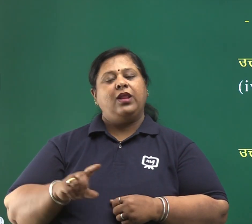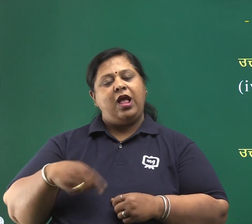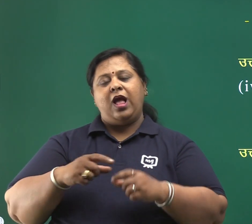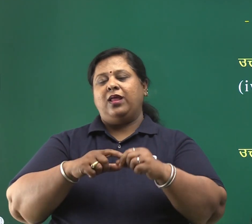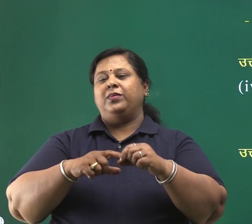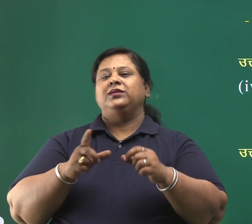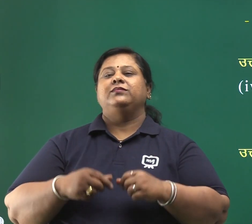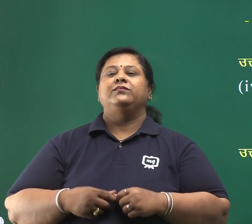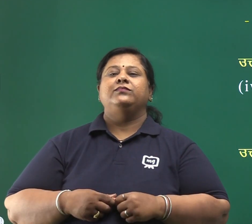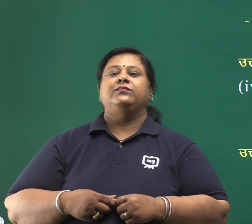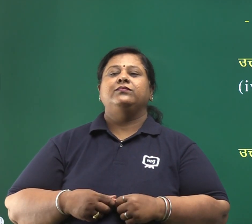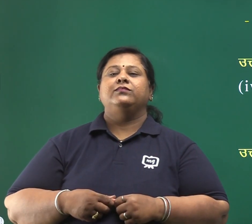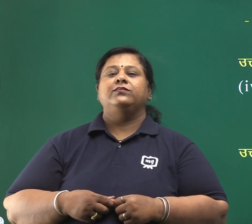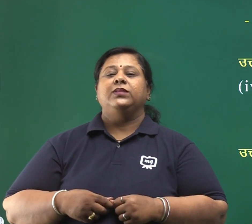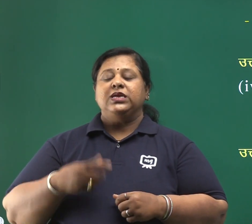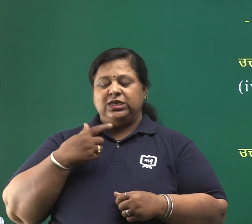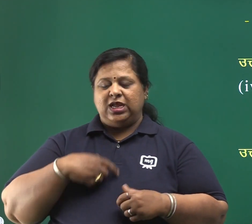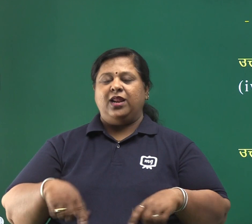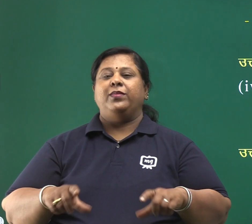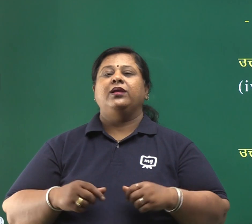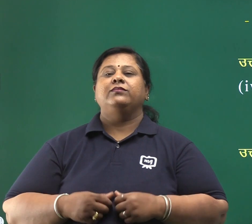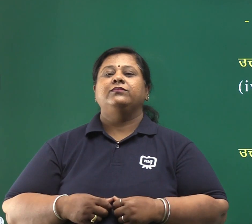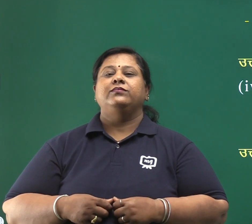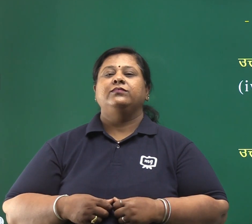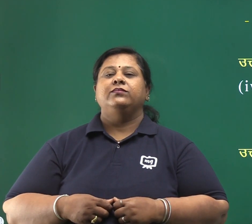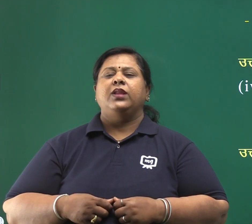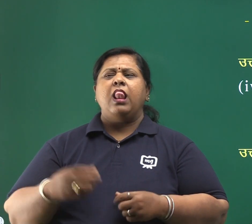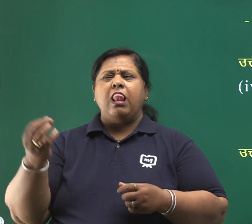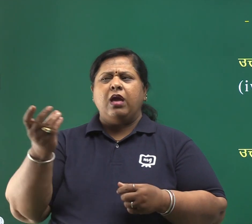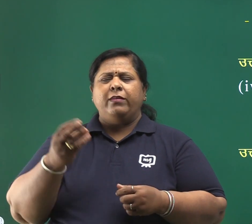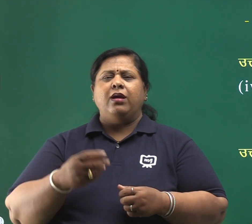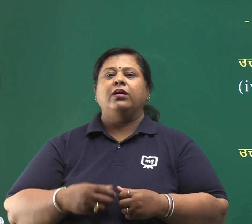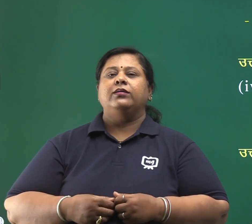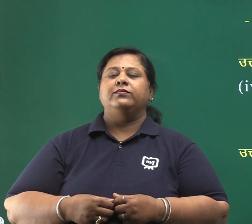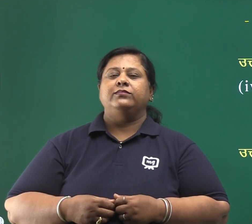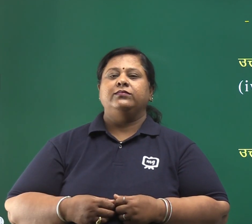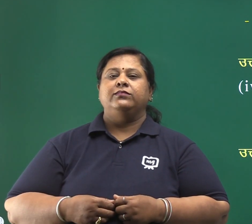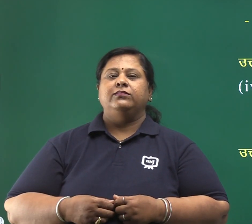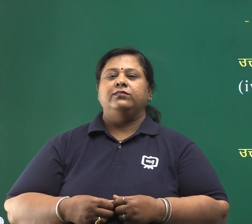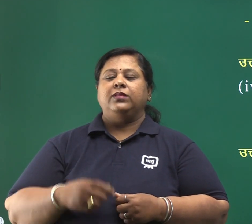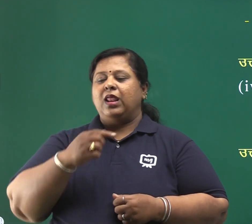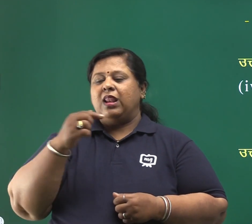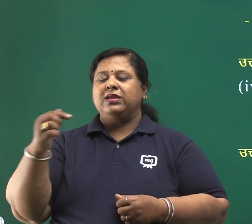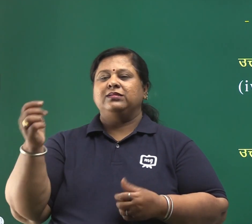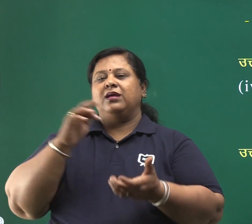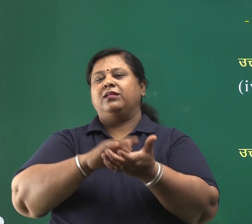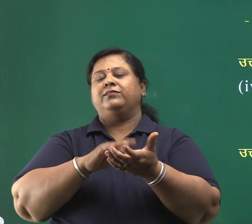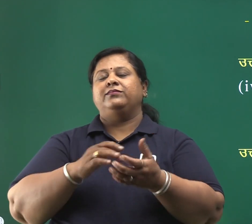अगला प्रश्न, शरीर में लगभग रिक्त स्थान